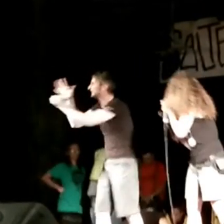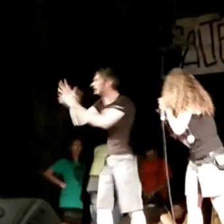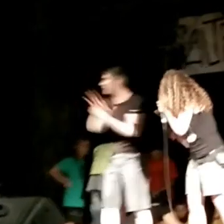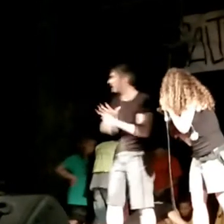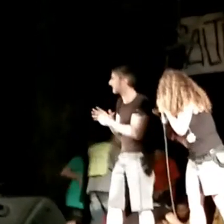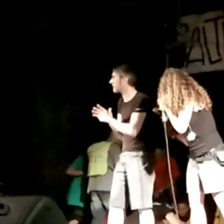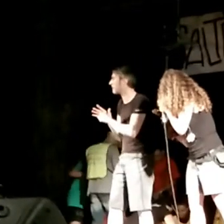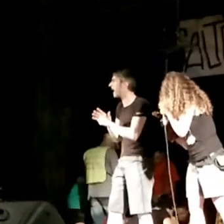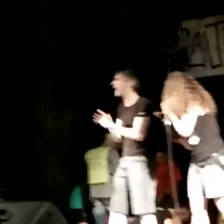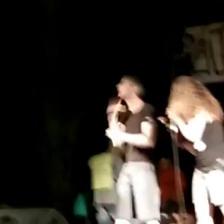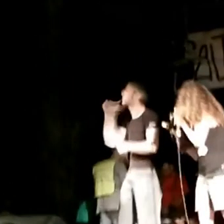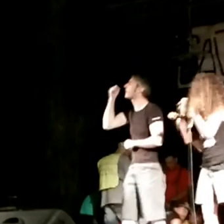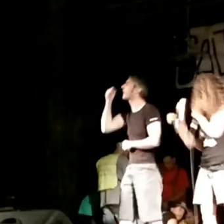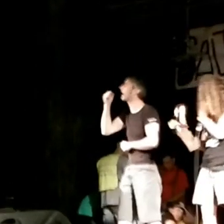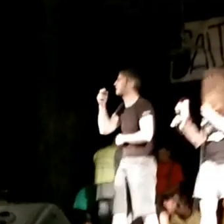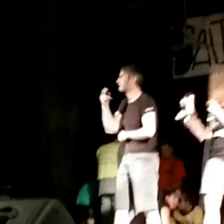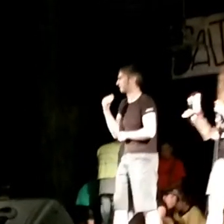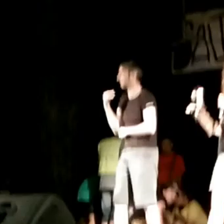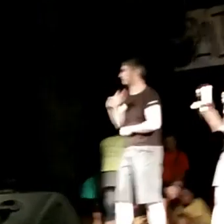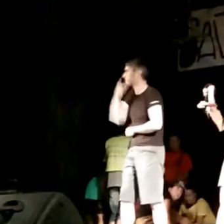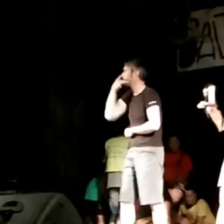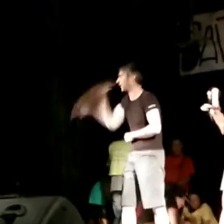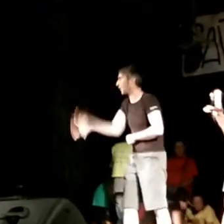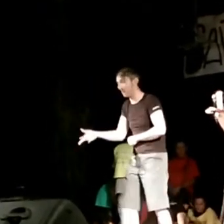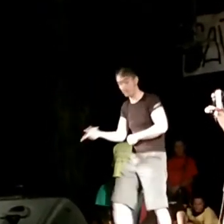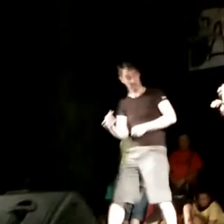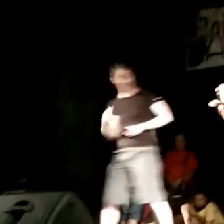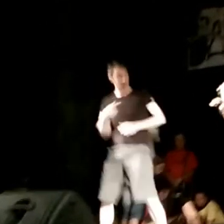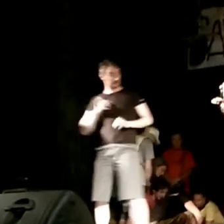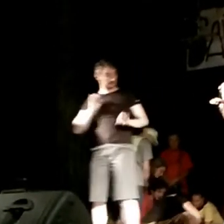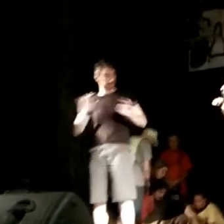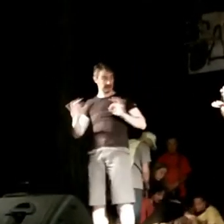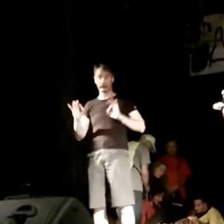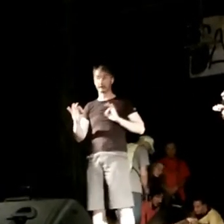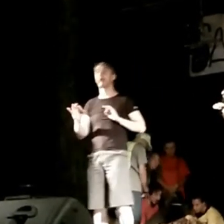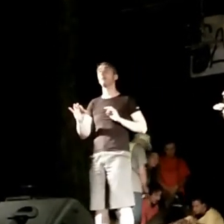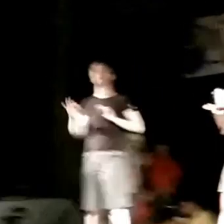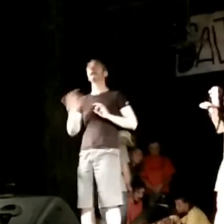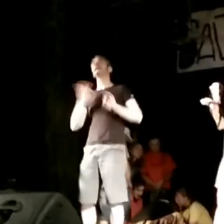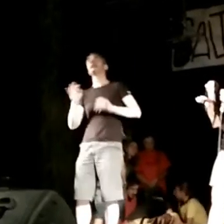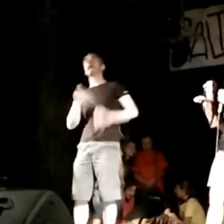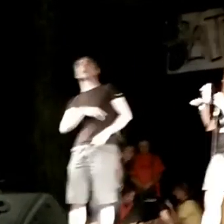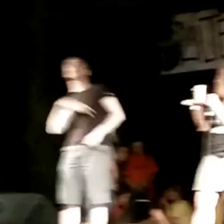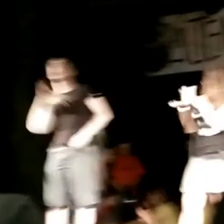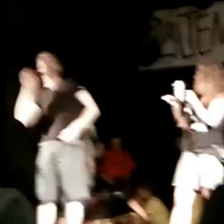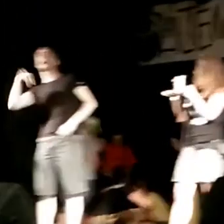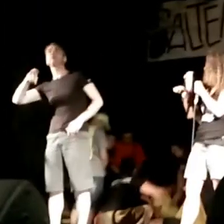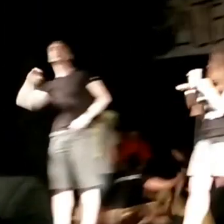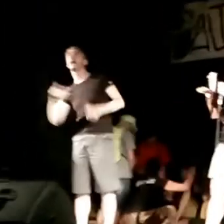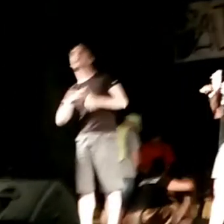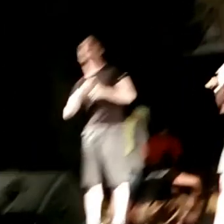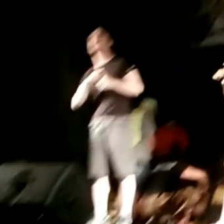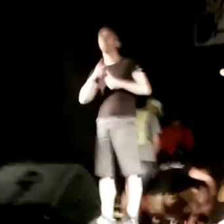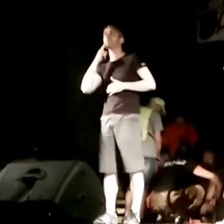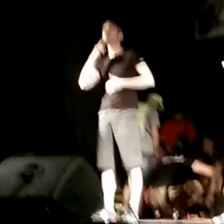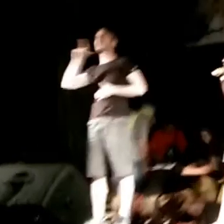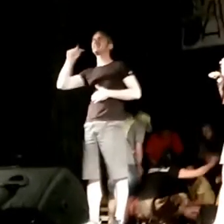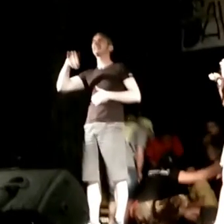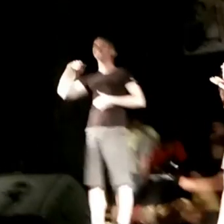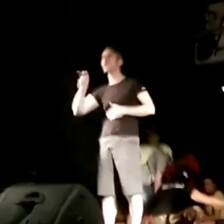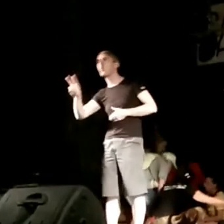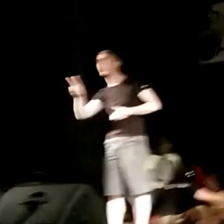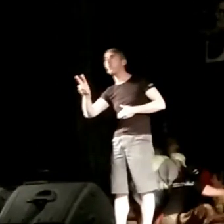ridiculitzant els poders. El teatre, que jo sàpiga, es fa al Teatre Nacional, es fa al Liceu, jo no he vist mai